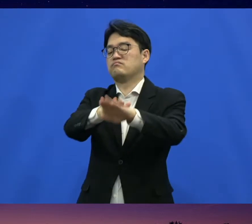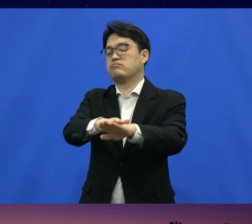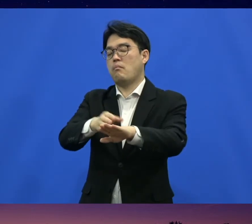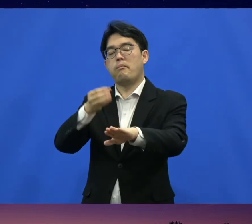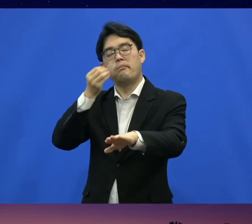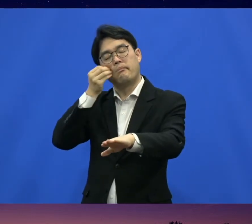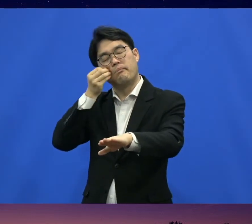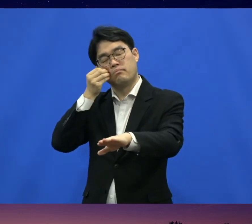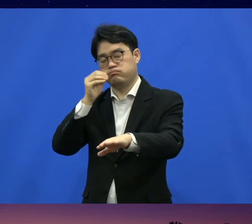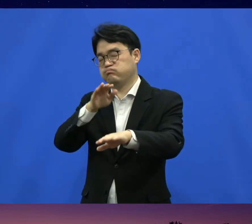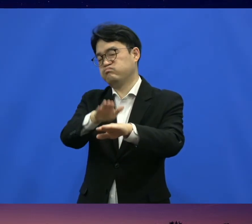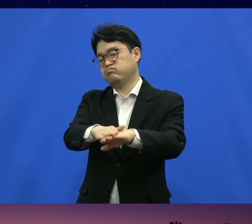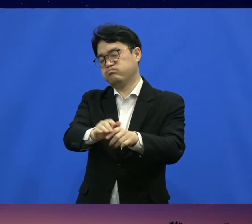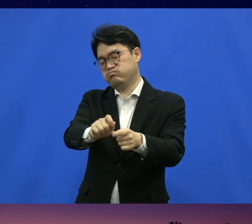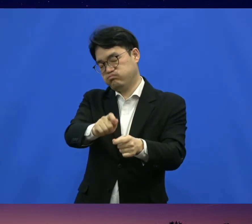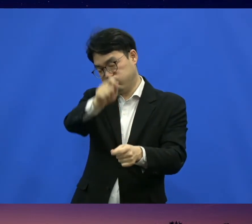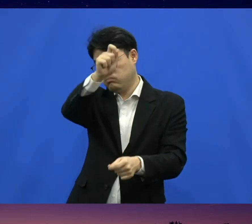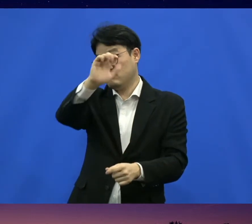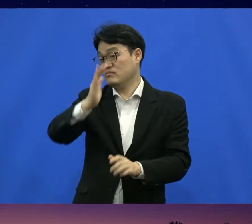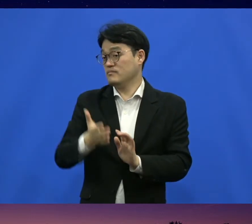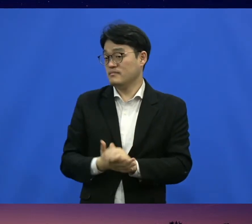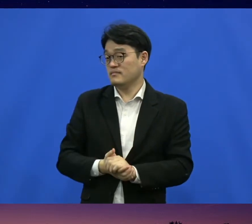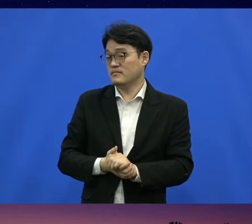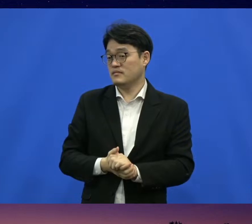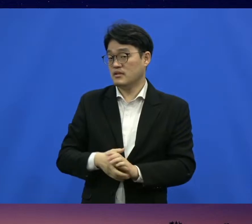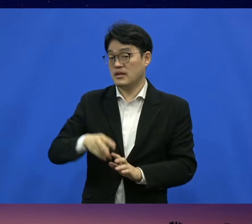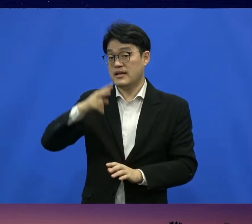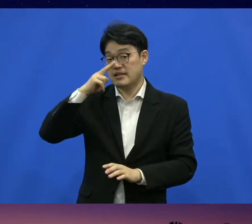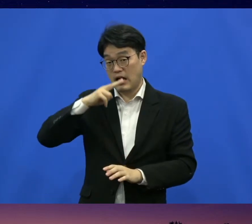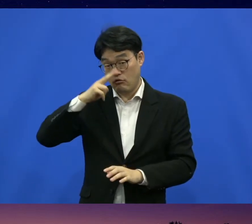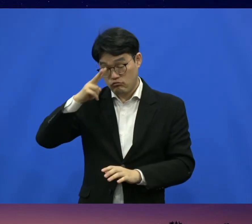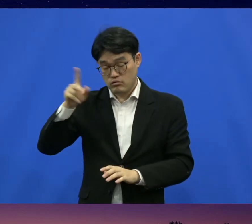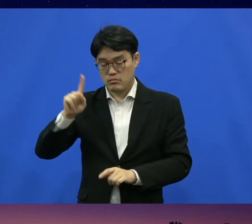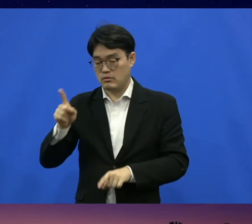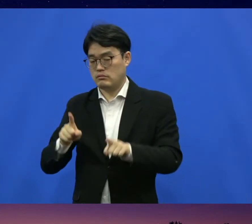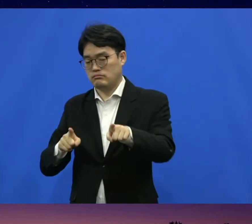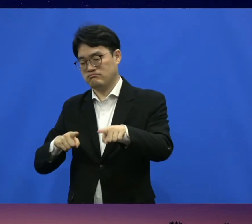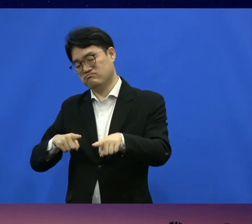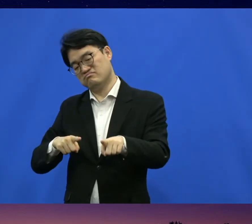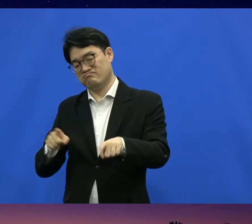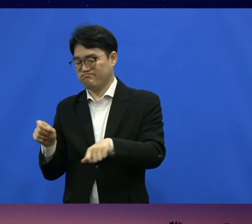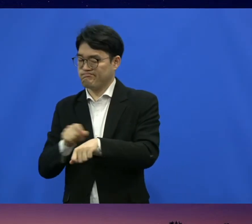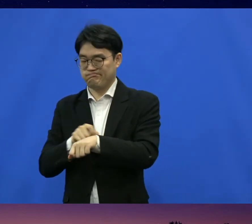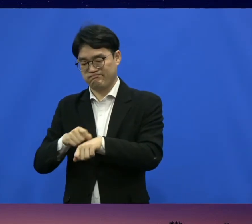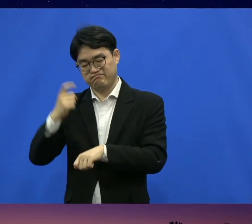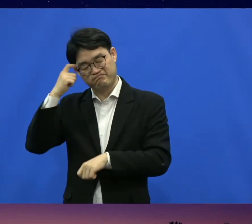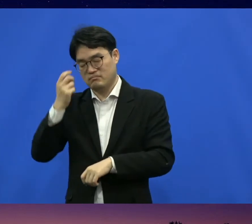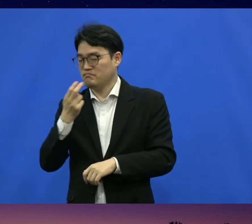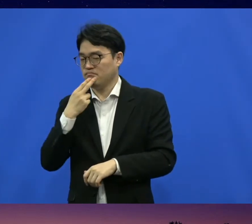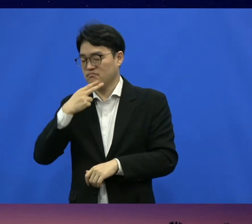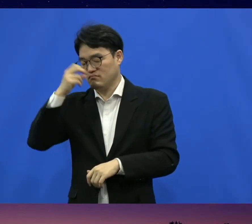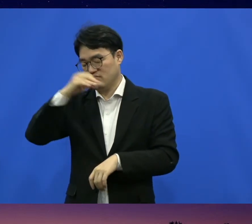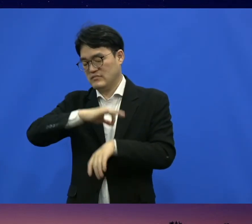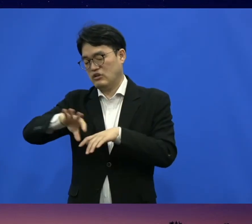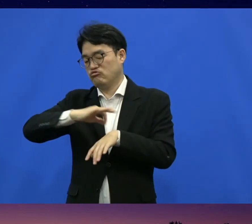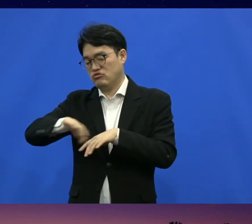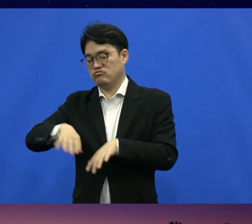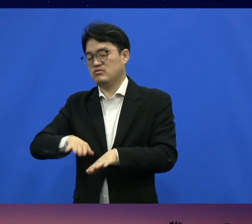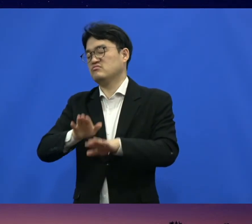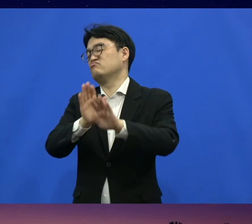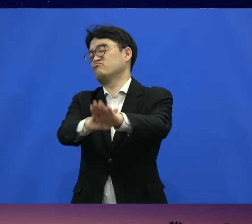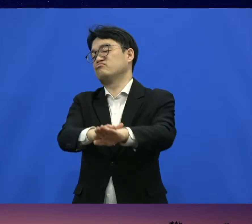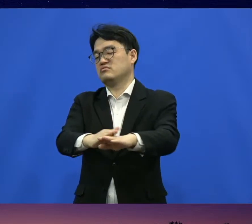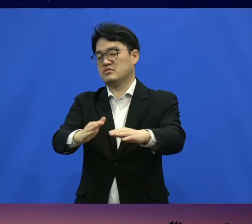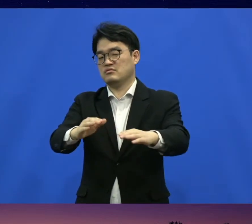어두워진 것. 이게 뭐 별로 대단한 것처럼 보이지 않았던 거죠. 그래서 대충 이렇게 다뤘어요.